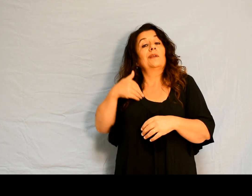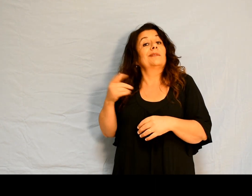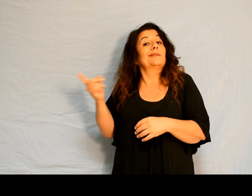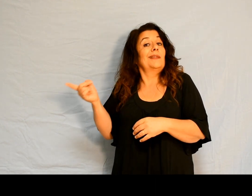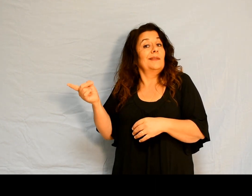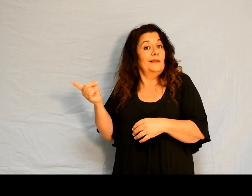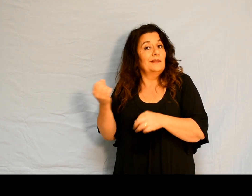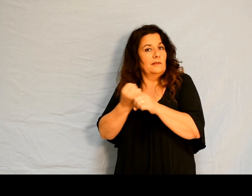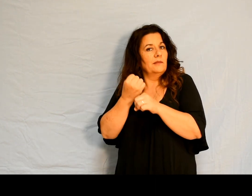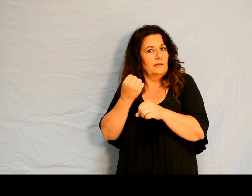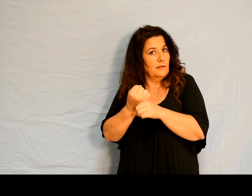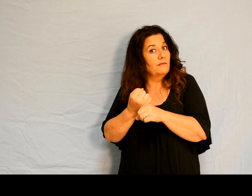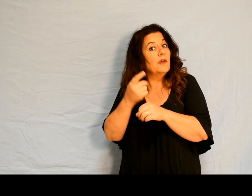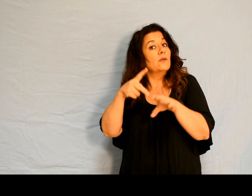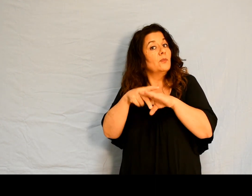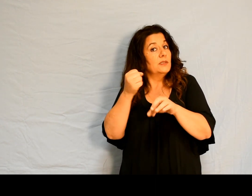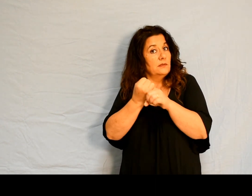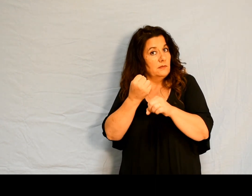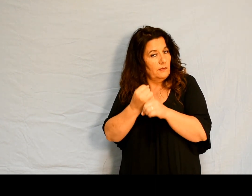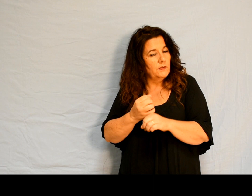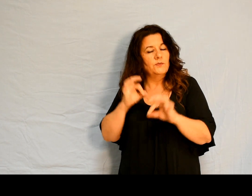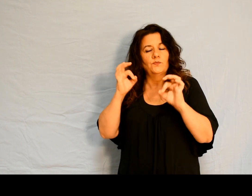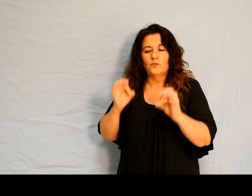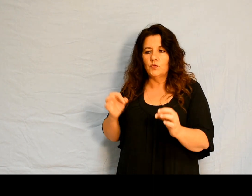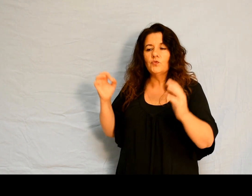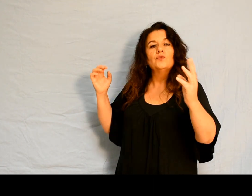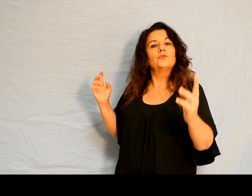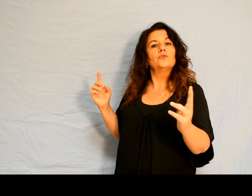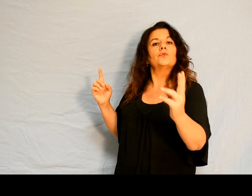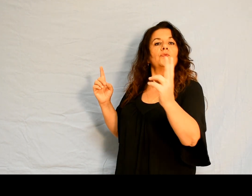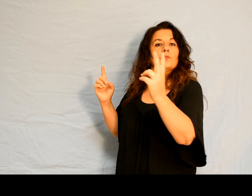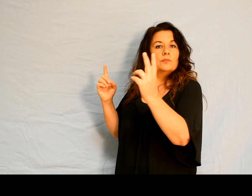s'avancèrent et reçurent chacun une pièce d'un denier.